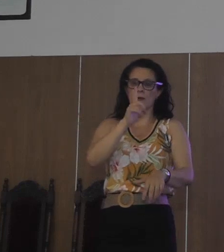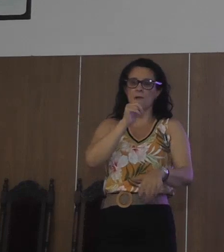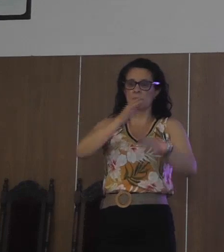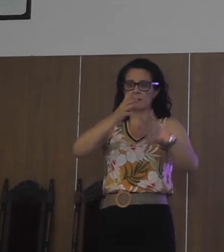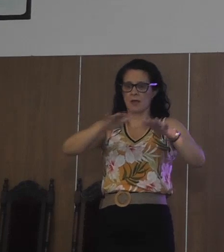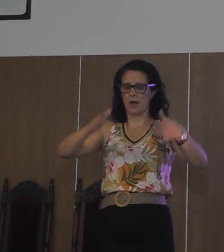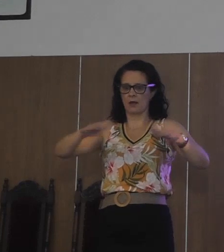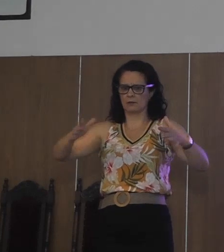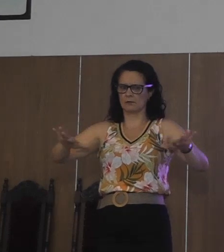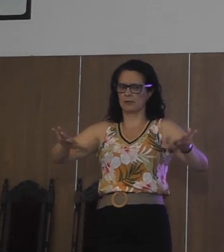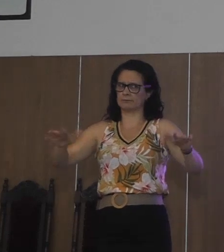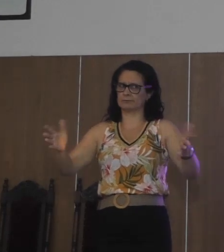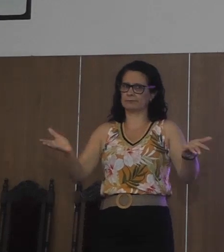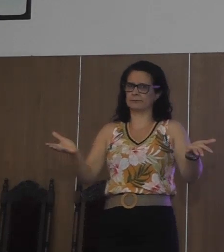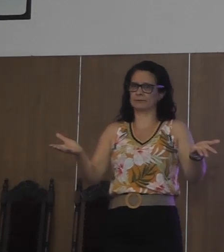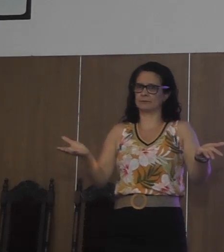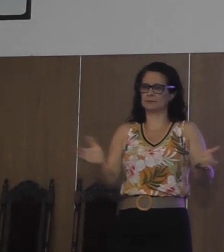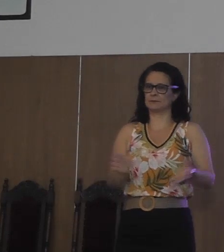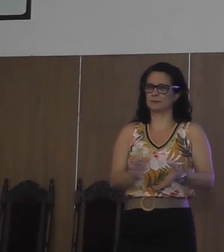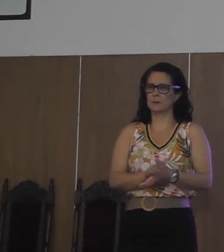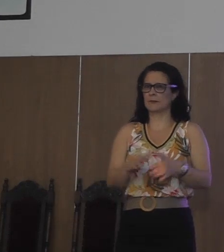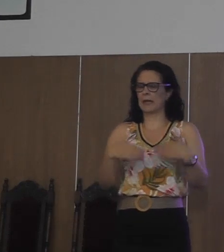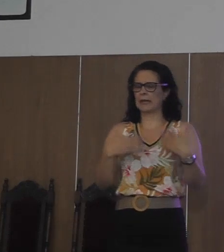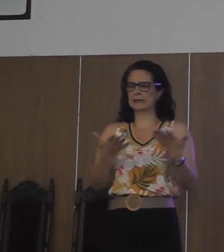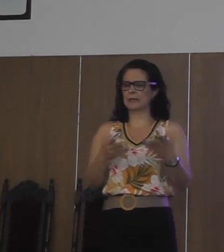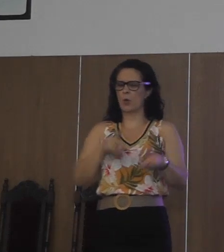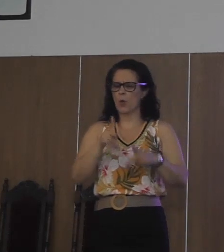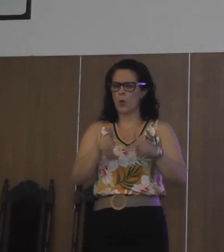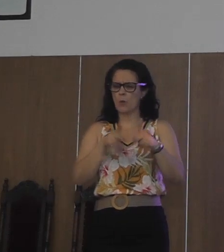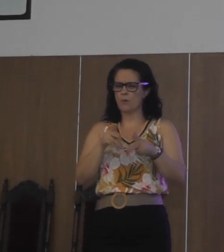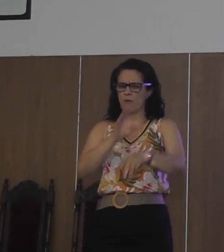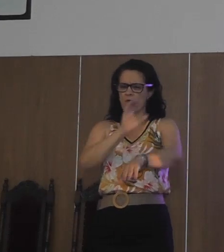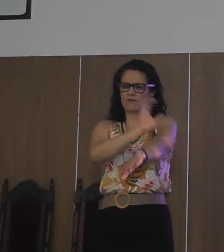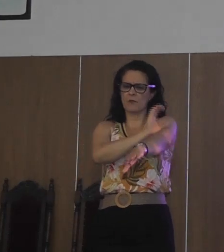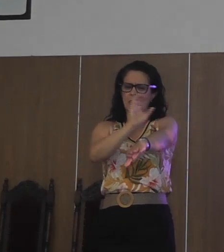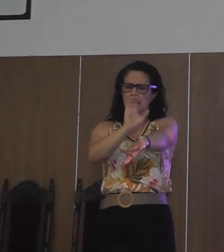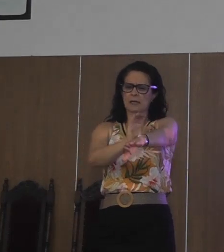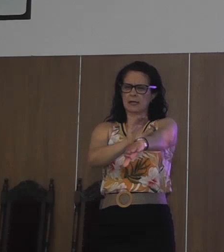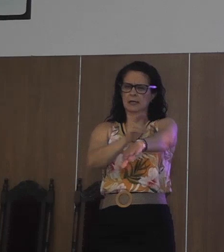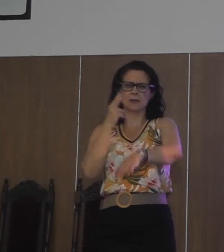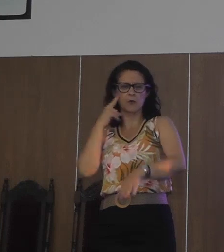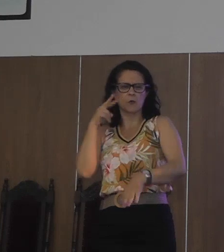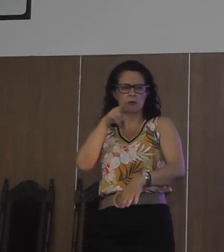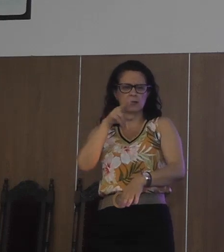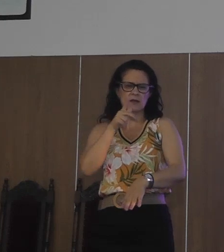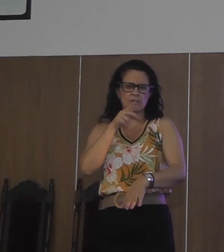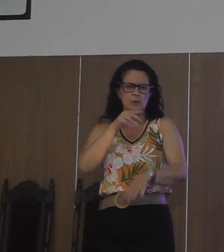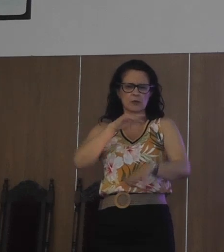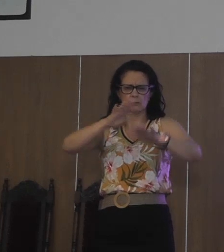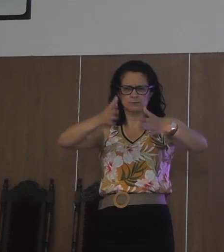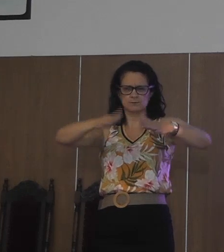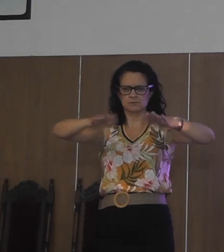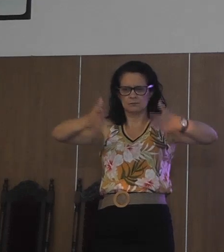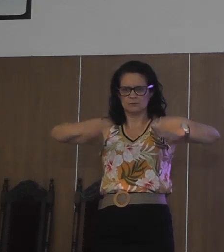palavras dizendo, os cananeus olhavam para aquela quantidade de água em demasia e falavam assim: ei,